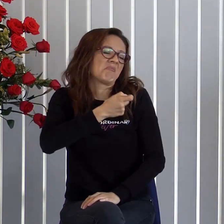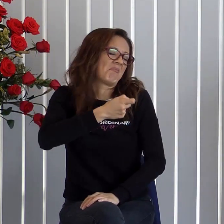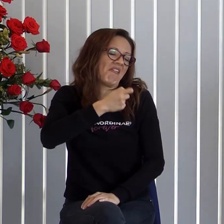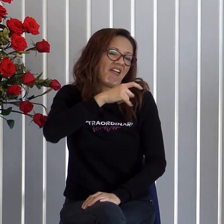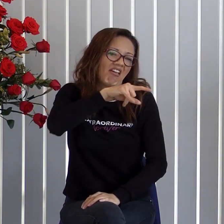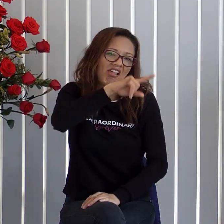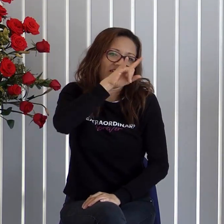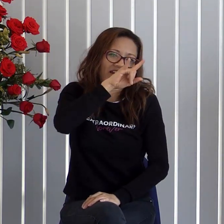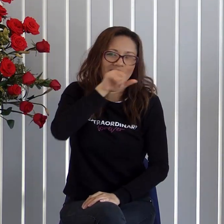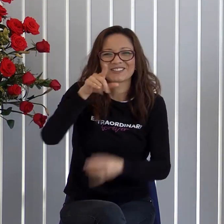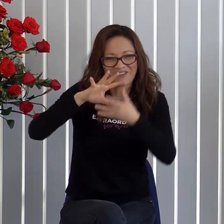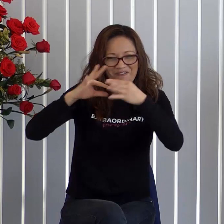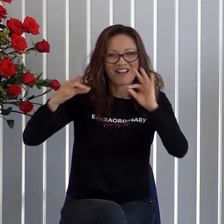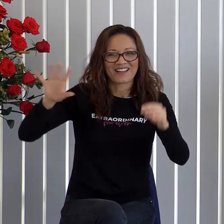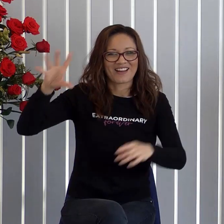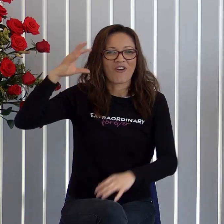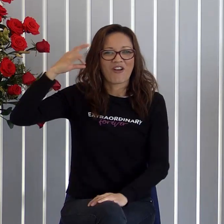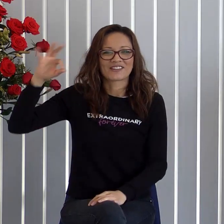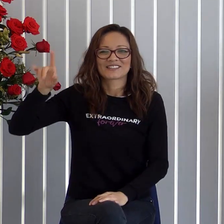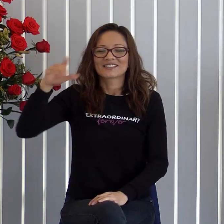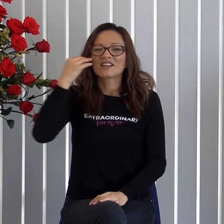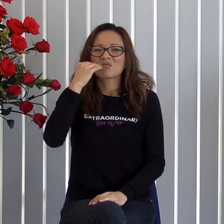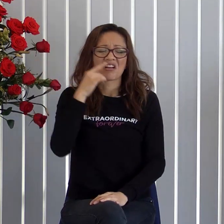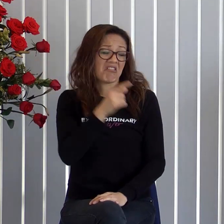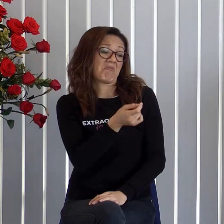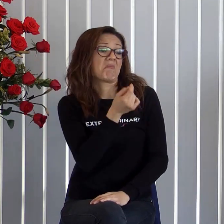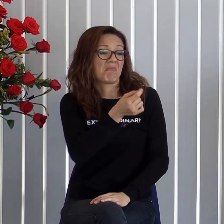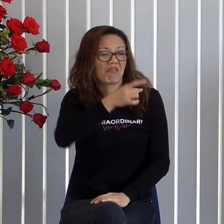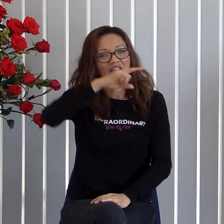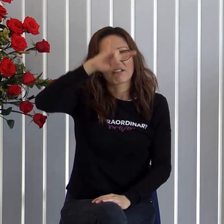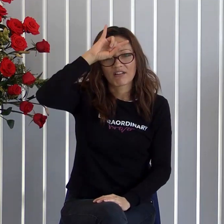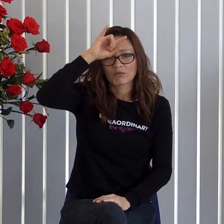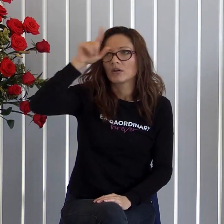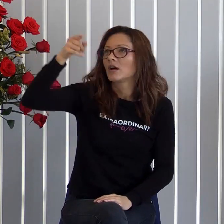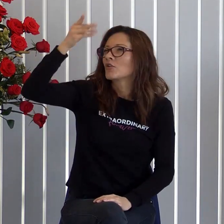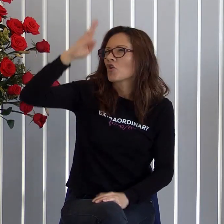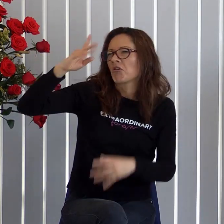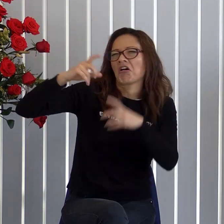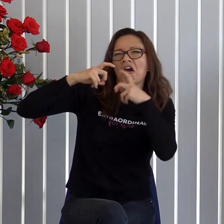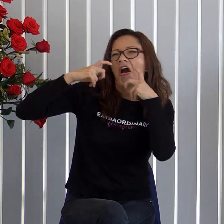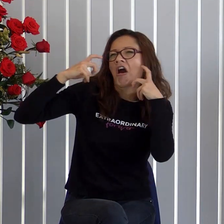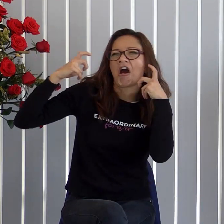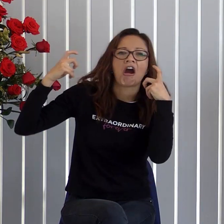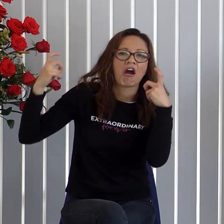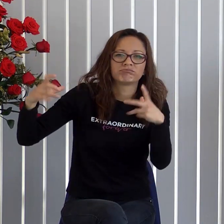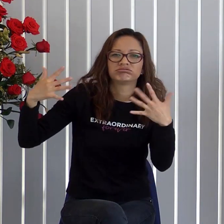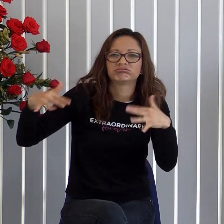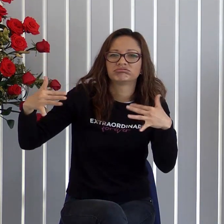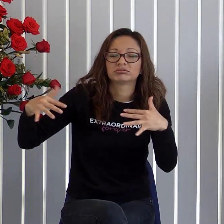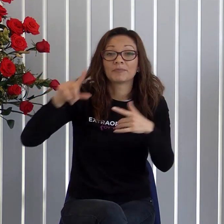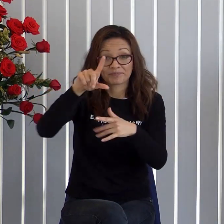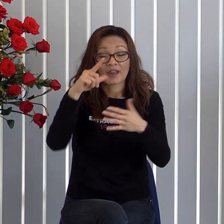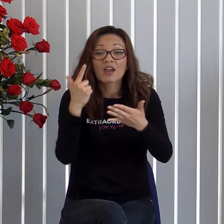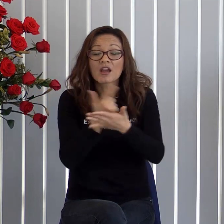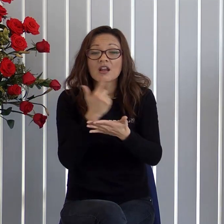Eso es poco diablo para tan grande Dios. En el libro de